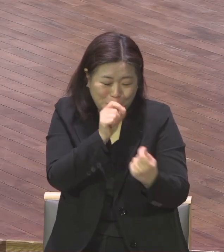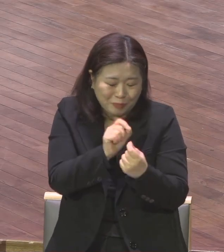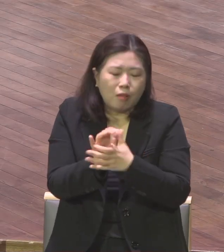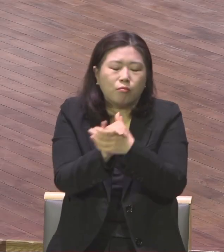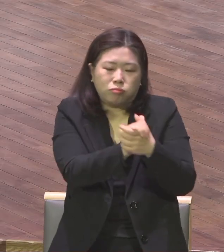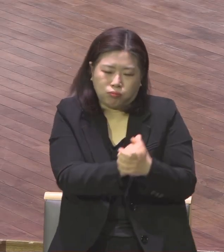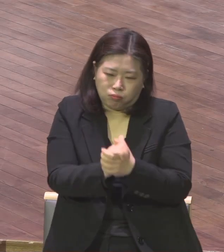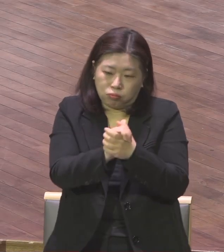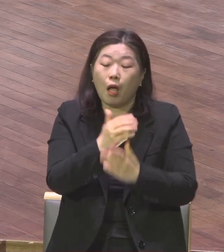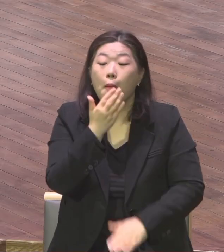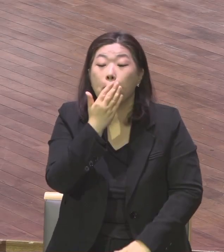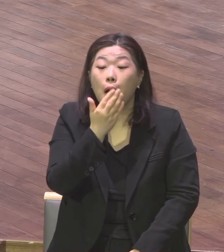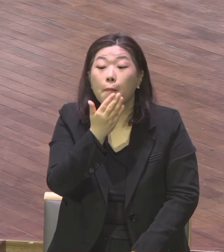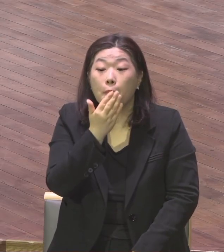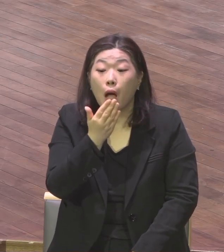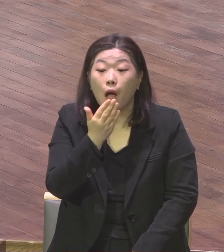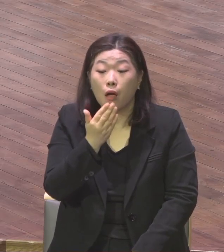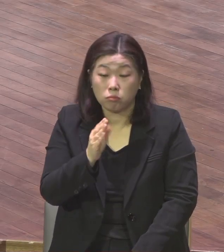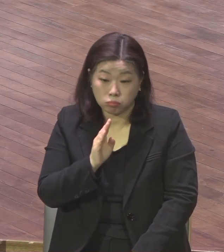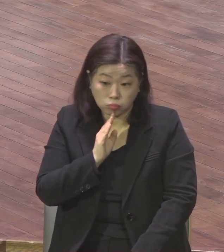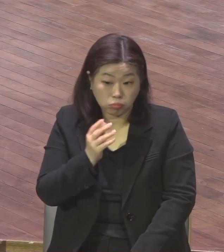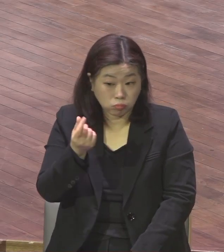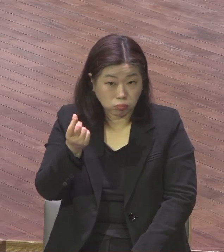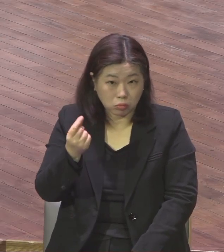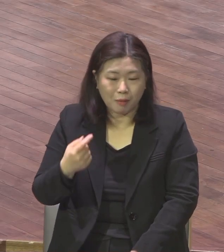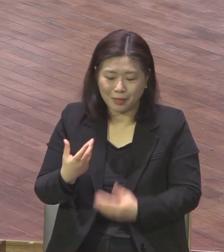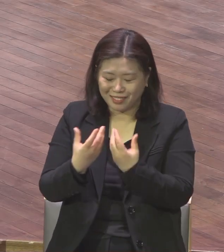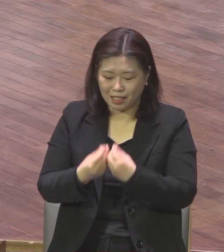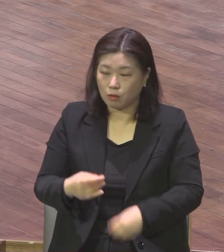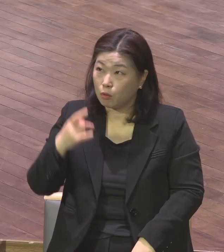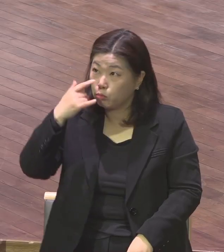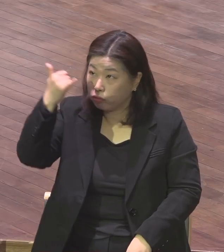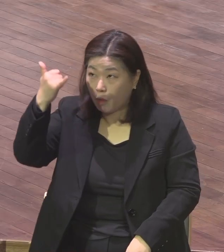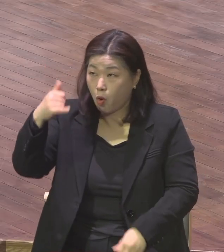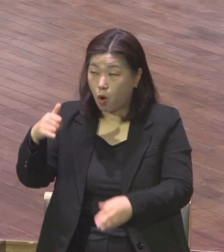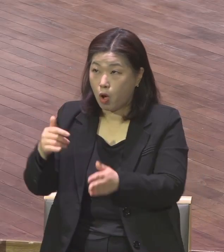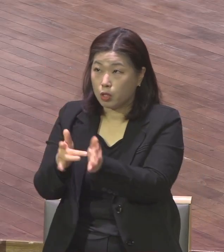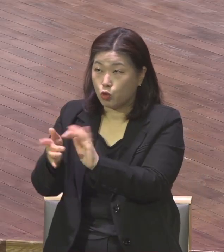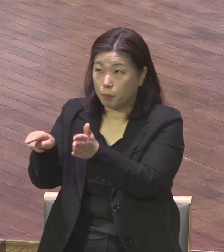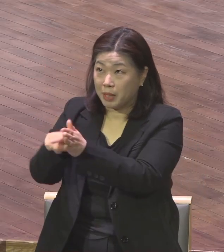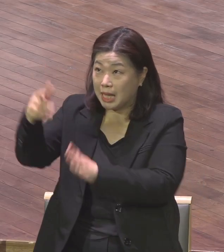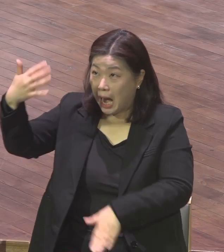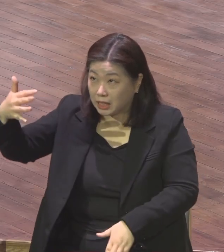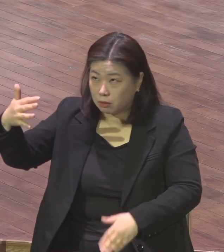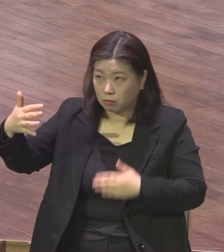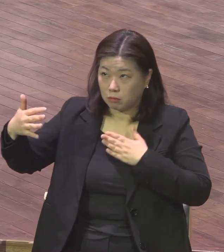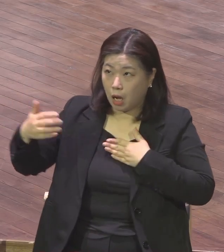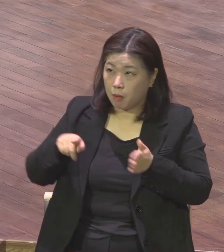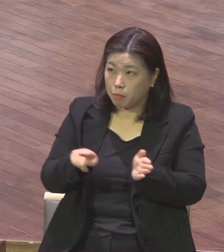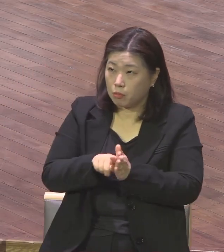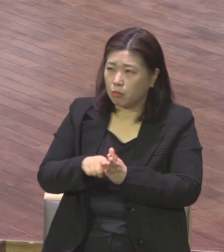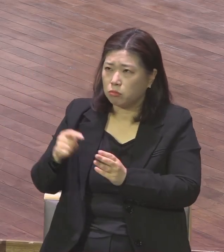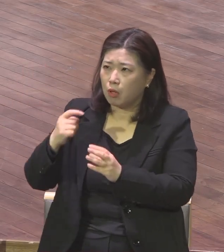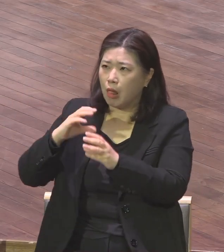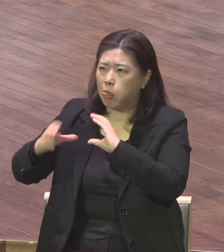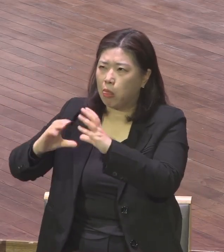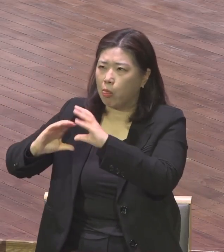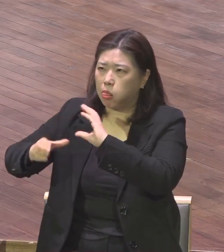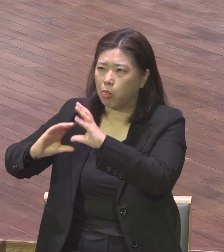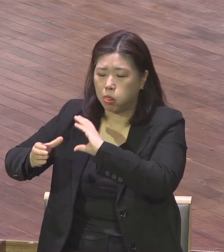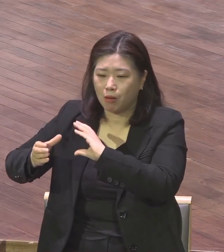소통이 안 되지요. 하나가 안 되죠. 가족은 가족인데 안 돼. 대화가 안 돼. 영적 가족은 우리는